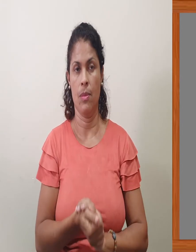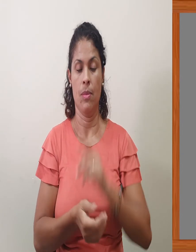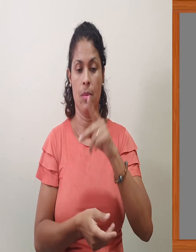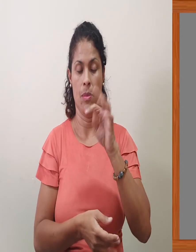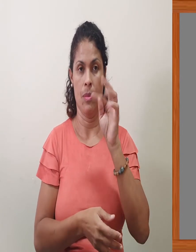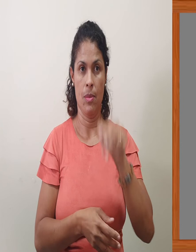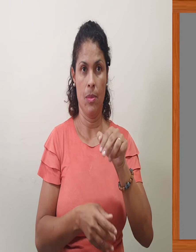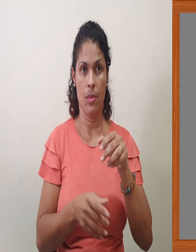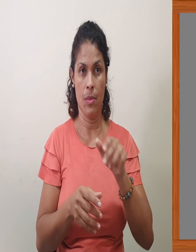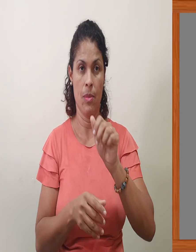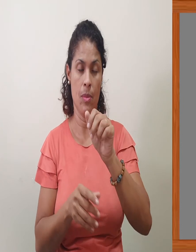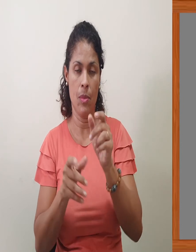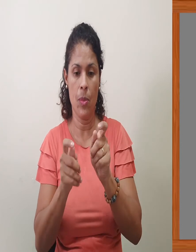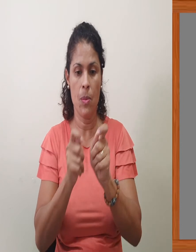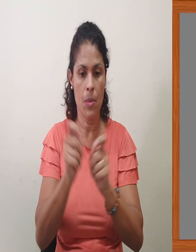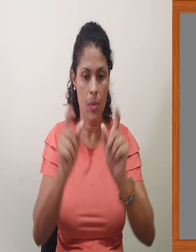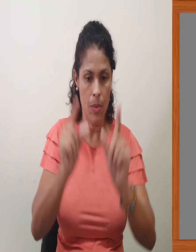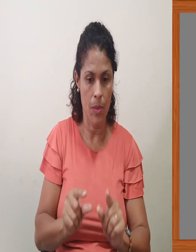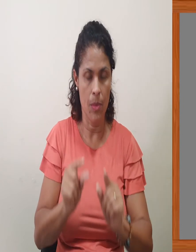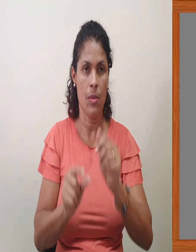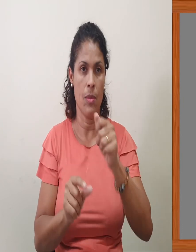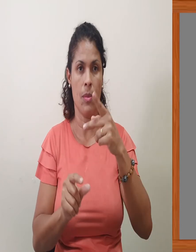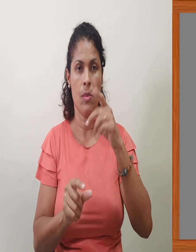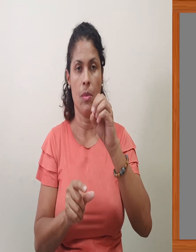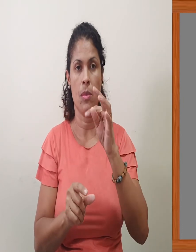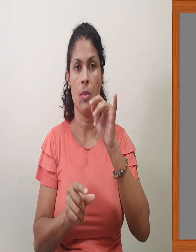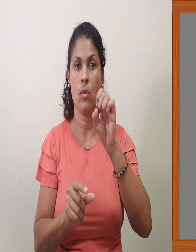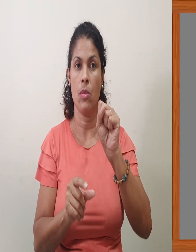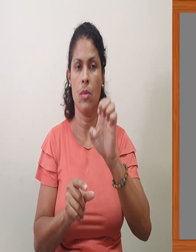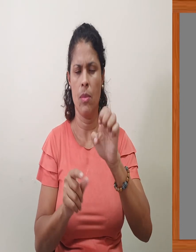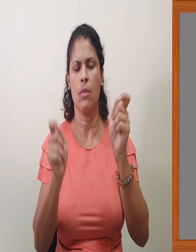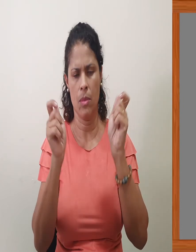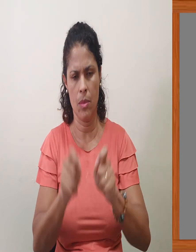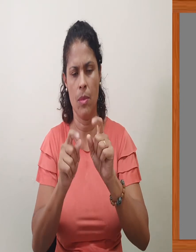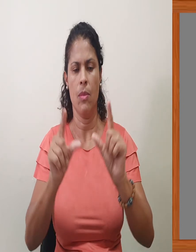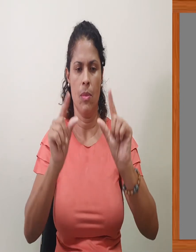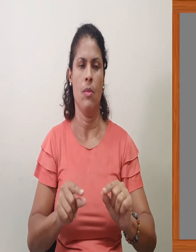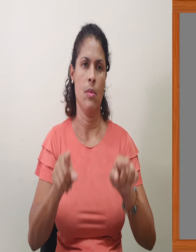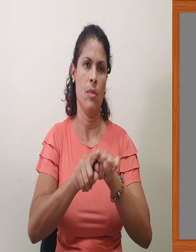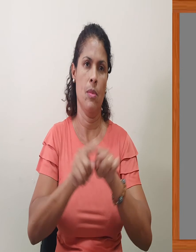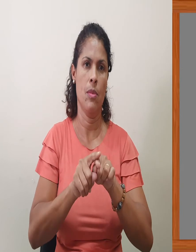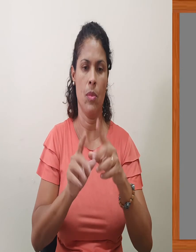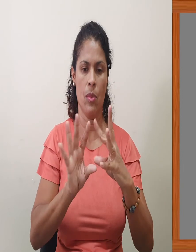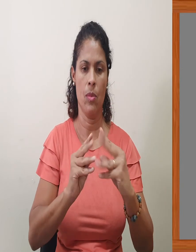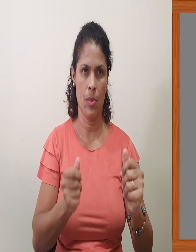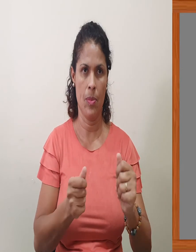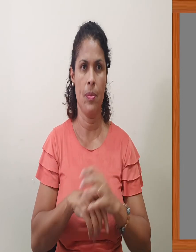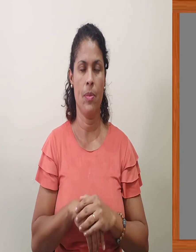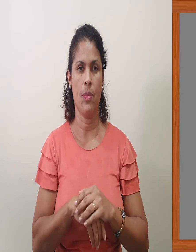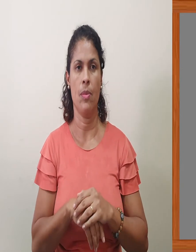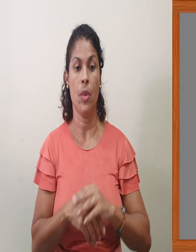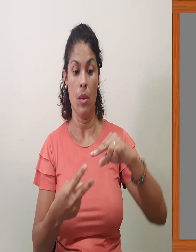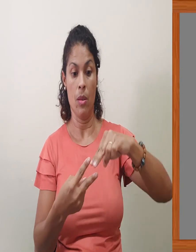mitocondrial, evento importante na formação de tumores. Proteínas inibidoras